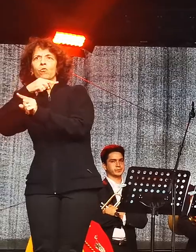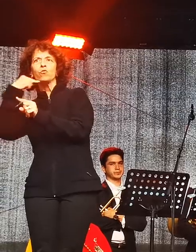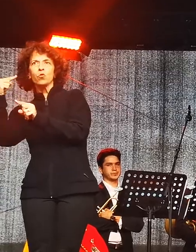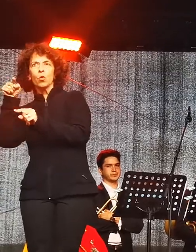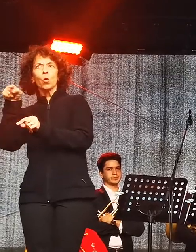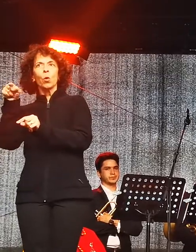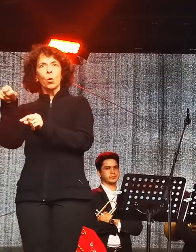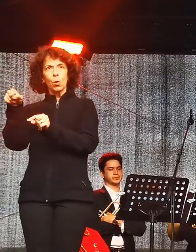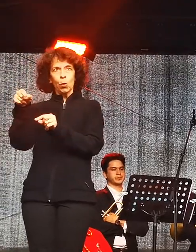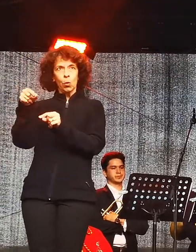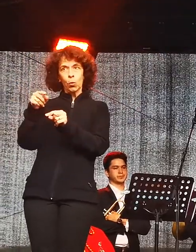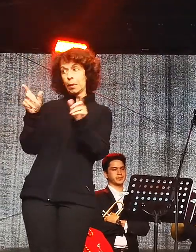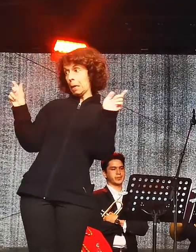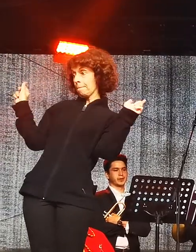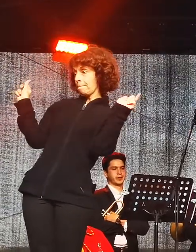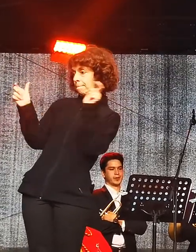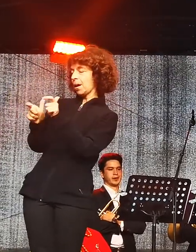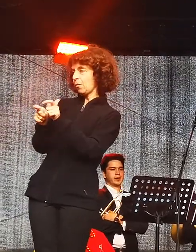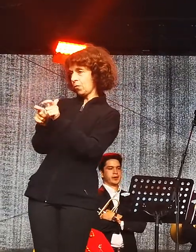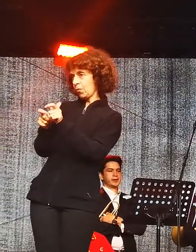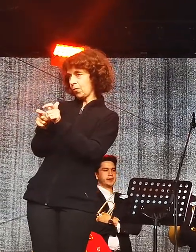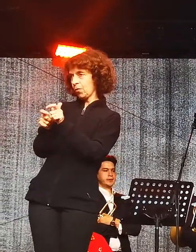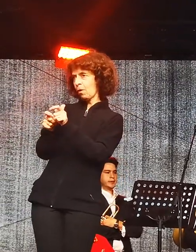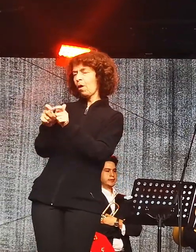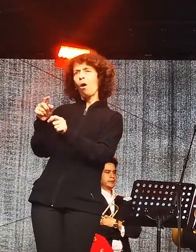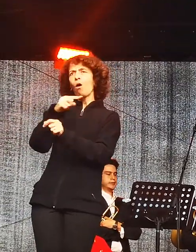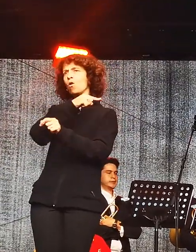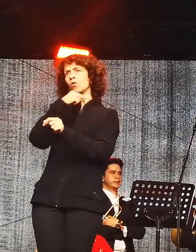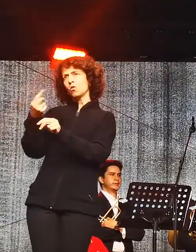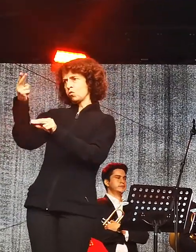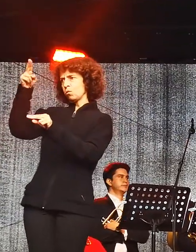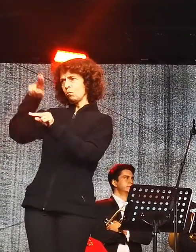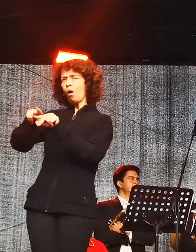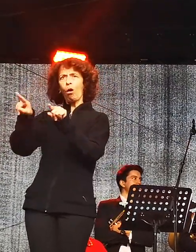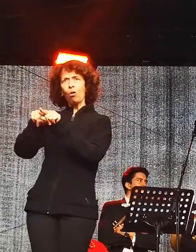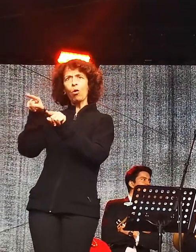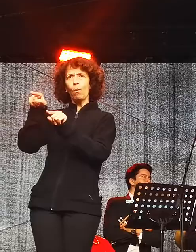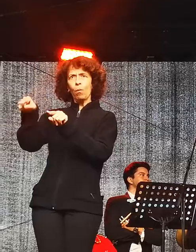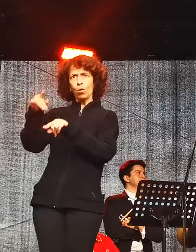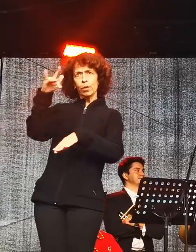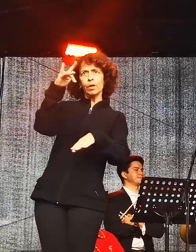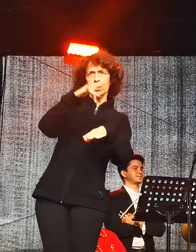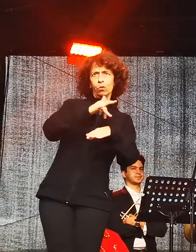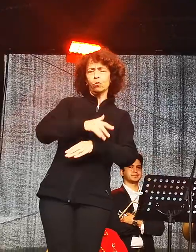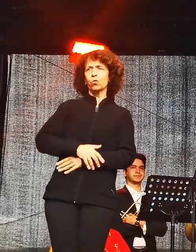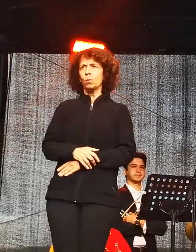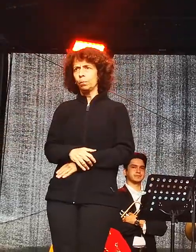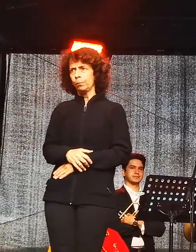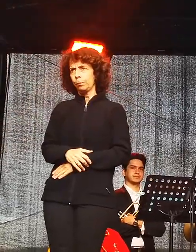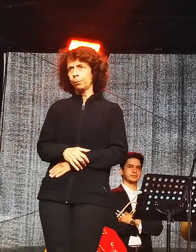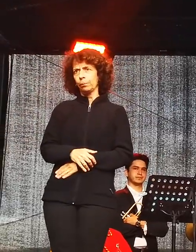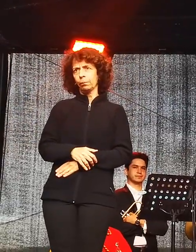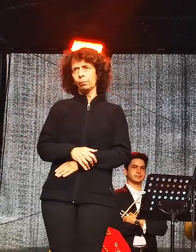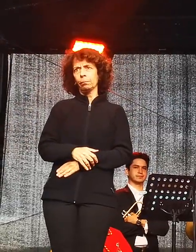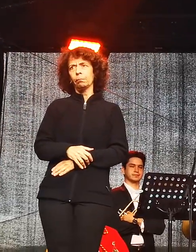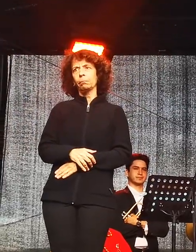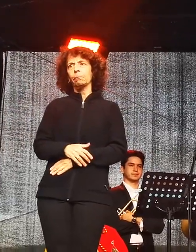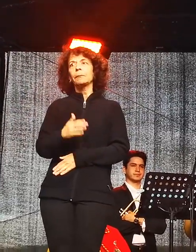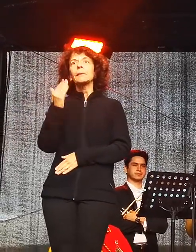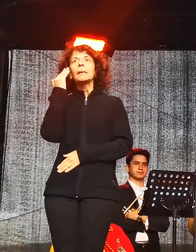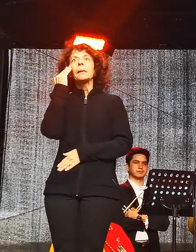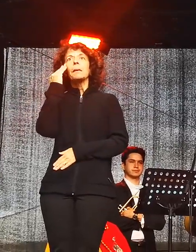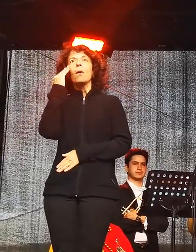sera, si on a pu se saisir de lui, puni de mort comme son crime infâme l'exige, à moins qu'il